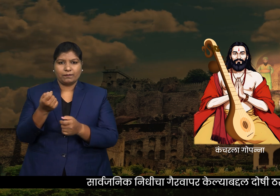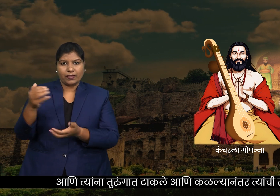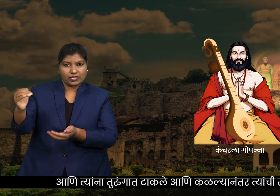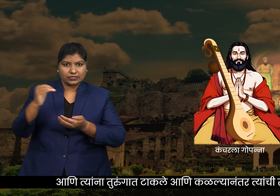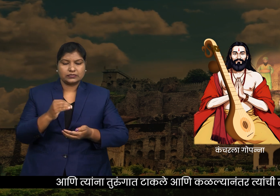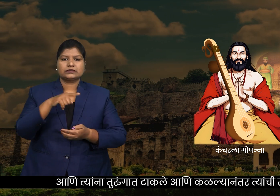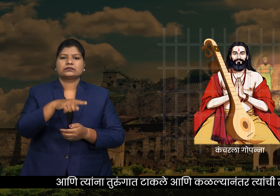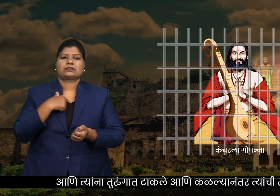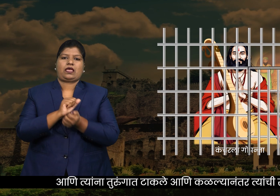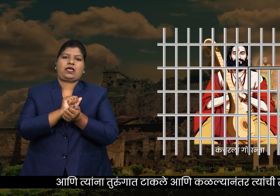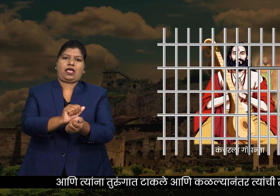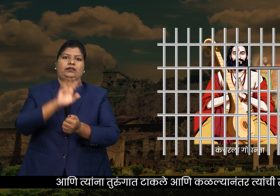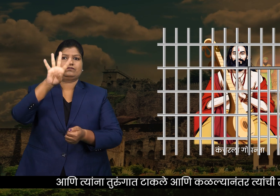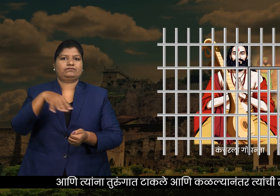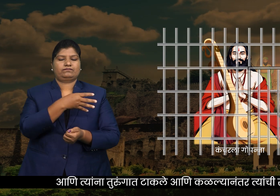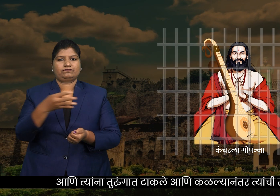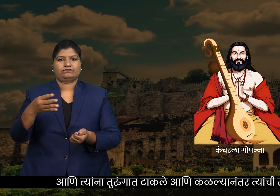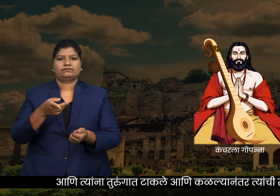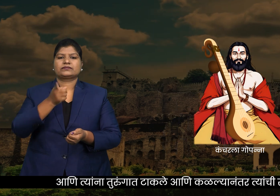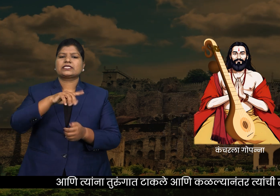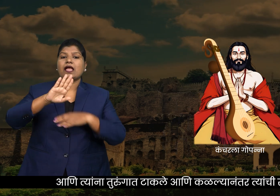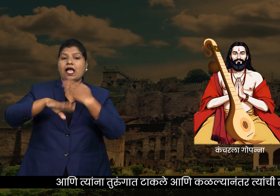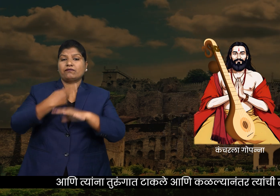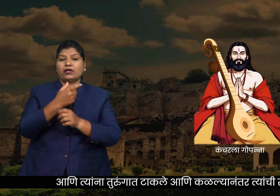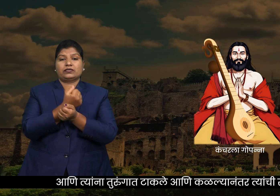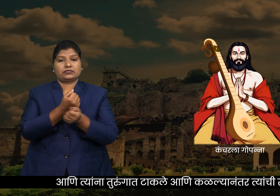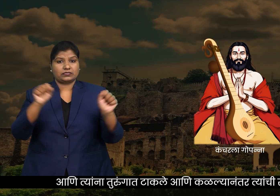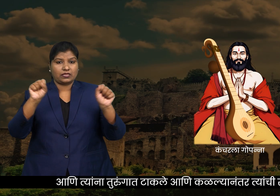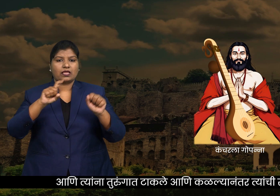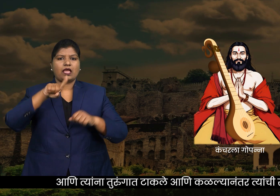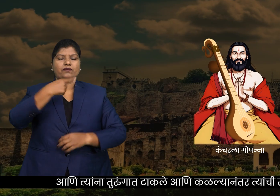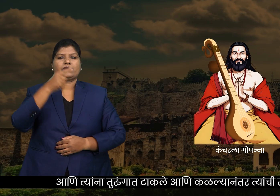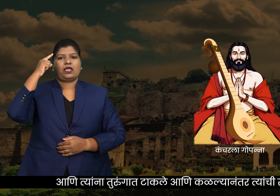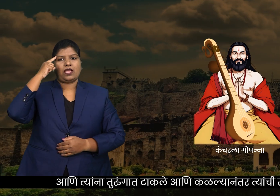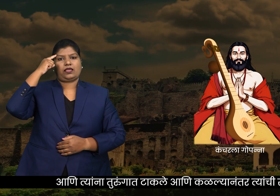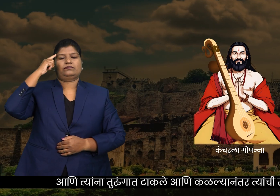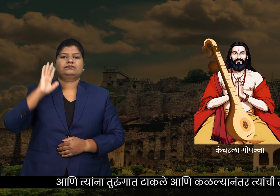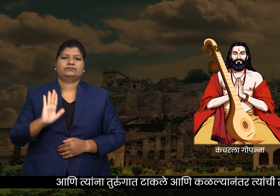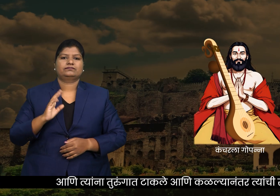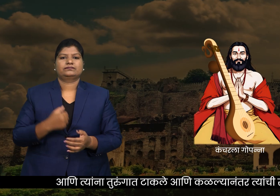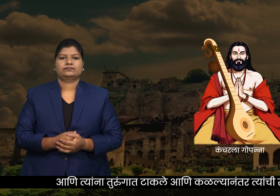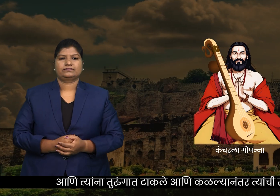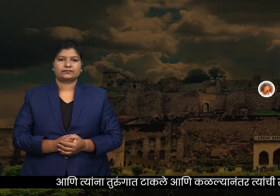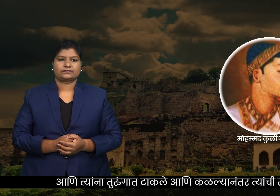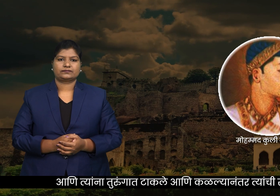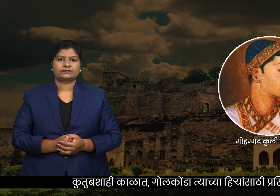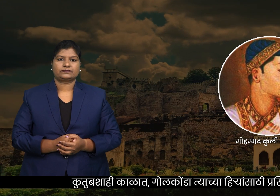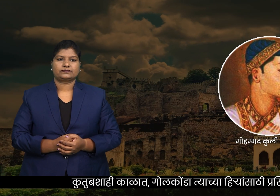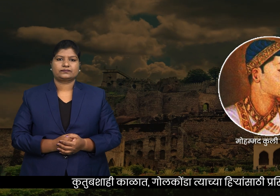ठरवले आणि त्यांना तुरुंगात टाकले आणि कठाल्यानंतर त्यांची सुटका